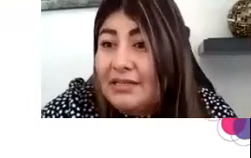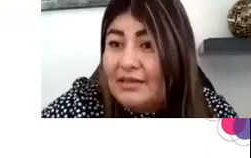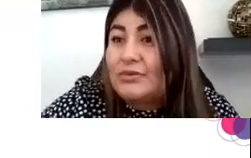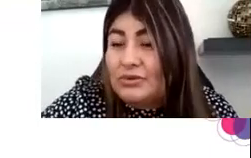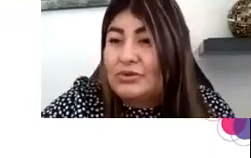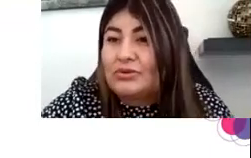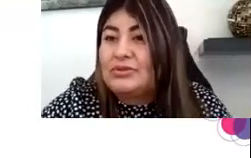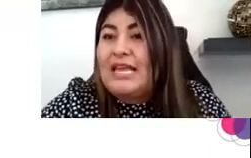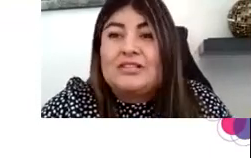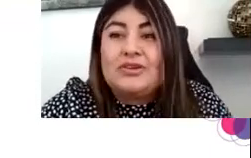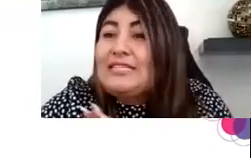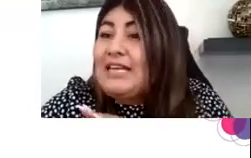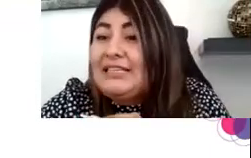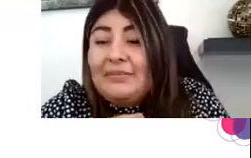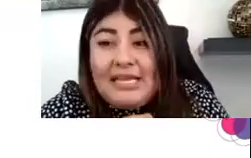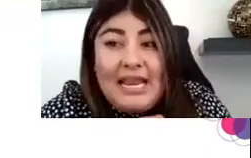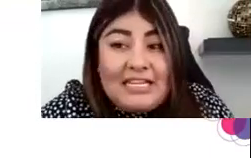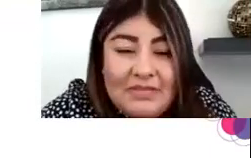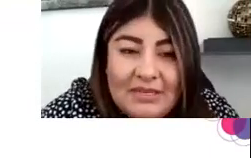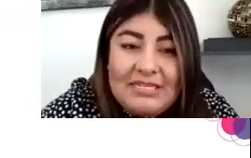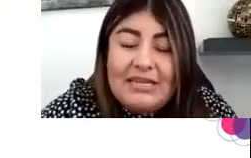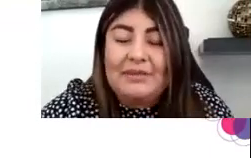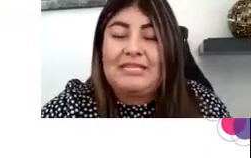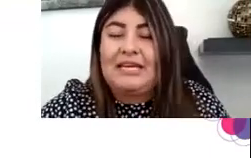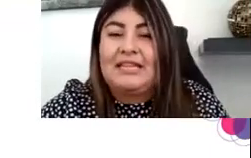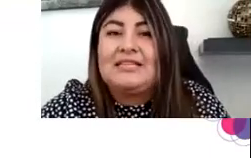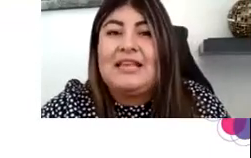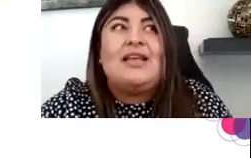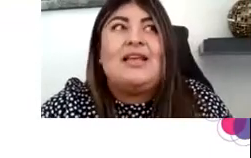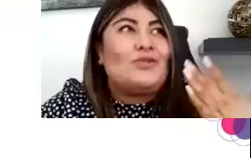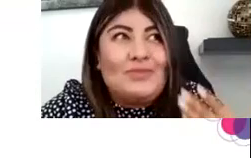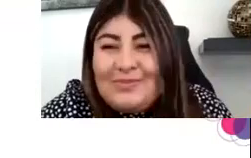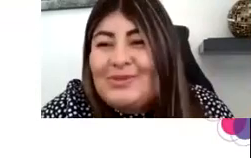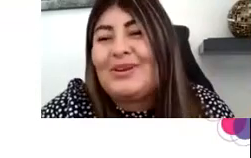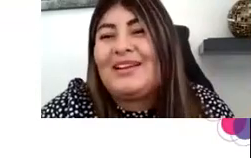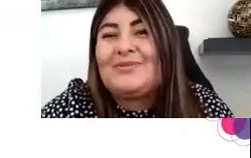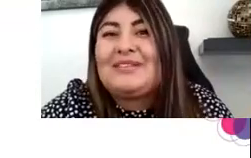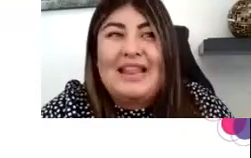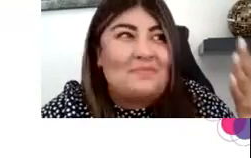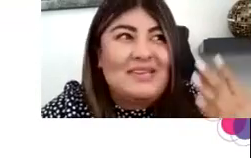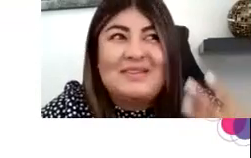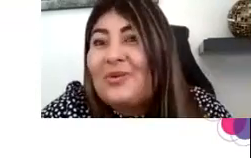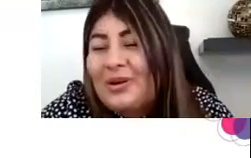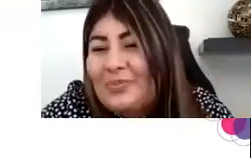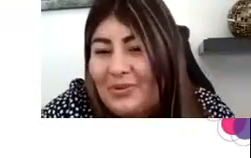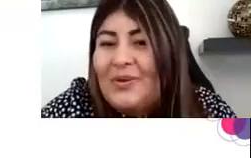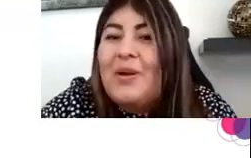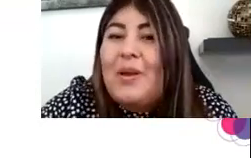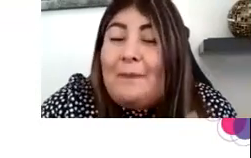tenemos nosotros. Son exactamente las mismas discapacidades, los mismos órganos, el mismo cuerpo,